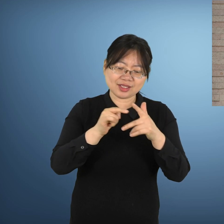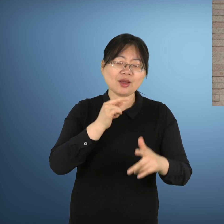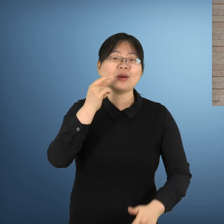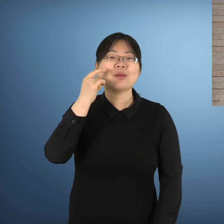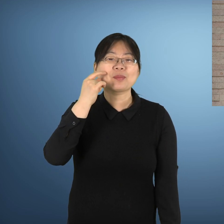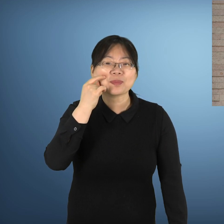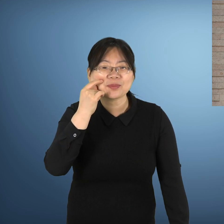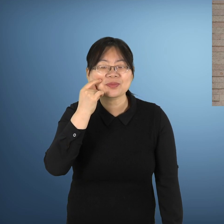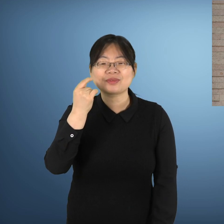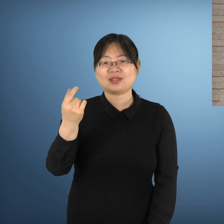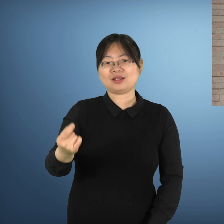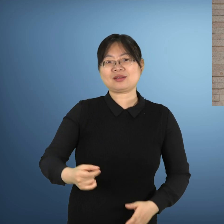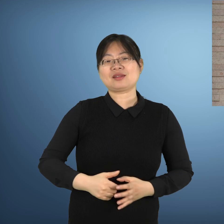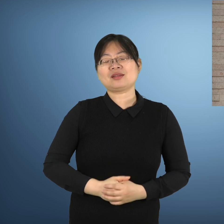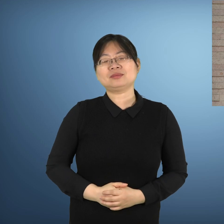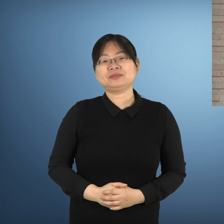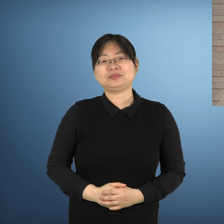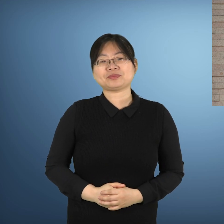없겠구나.